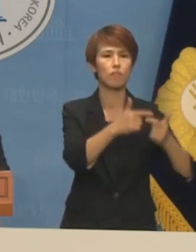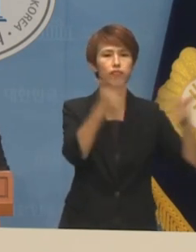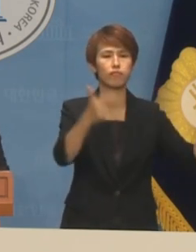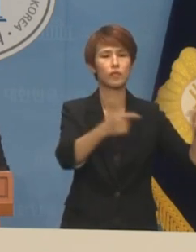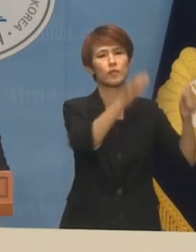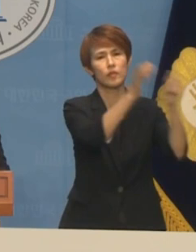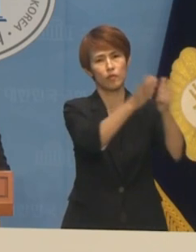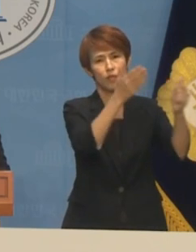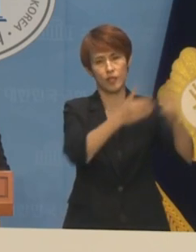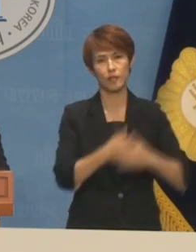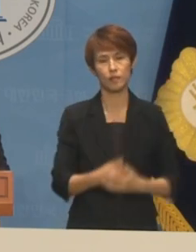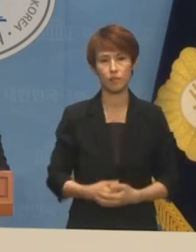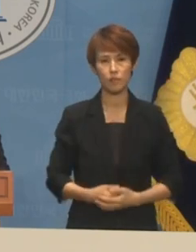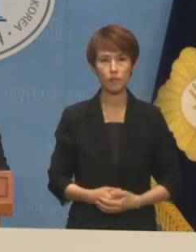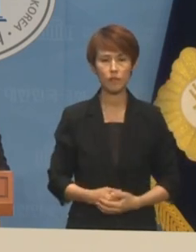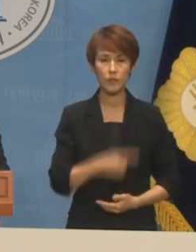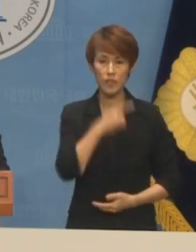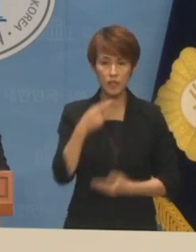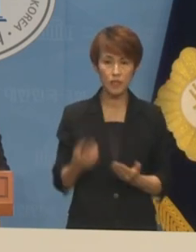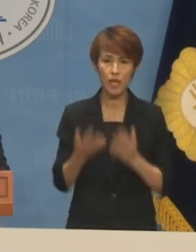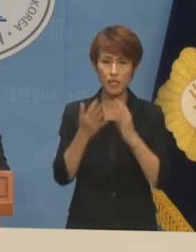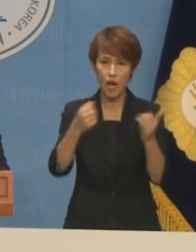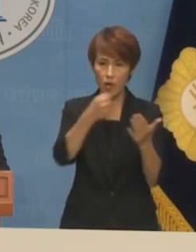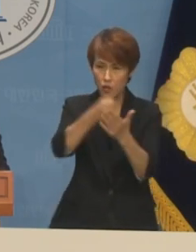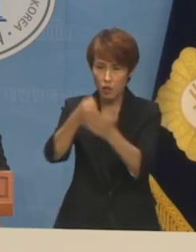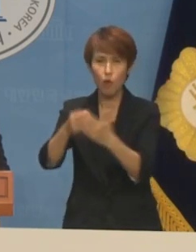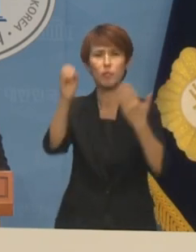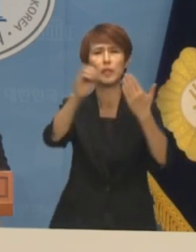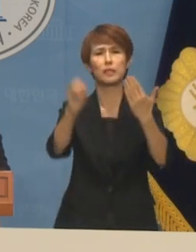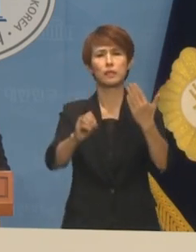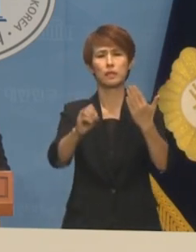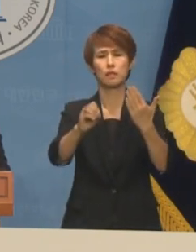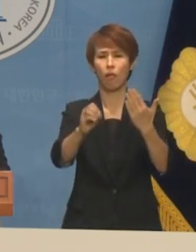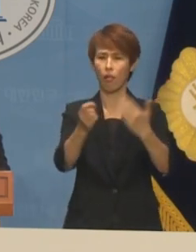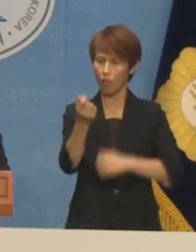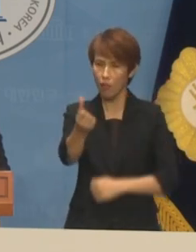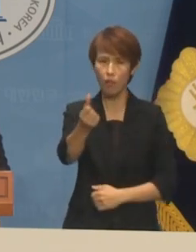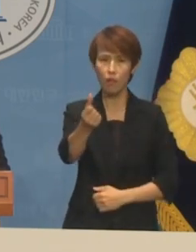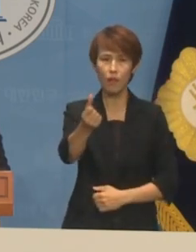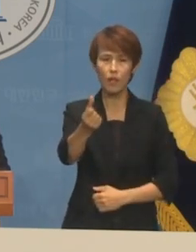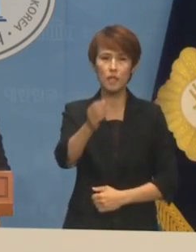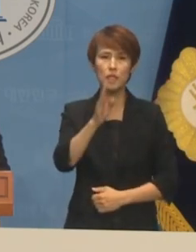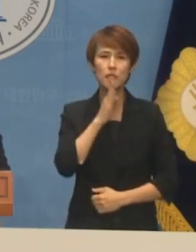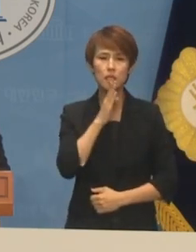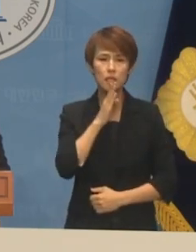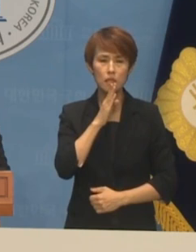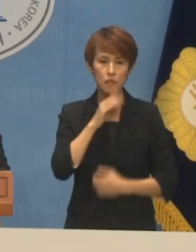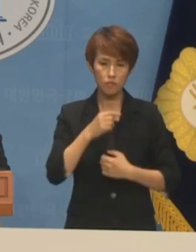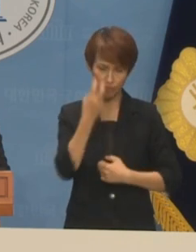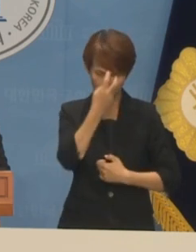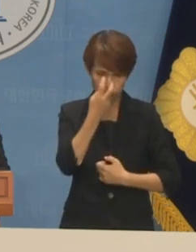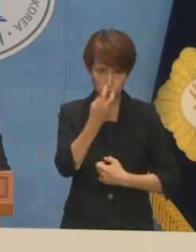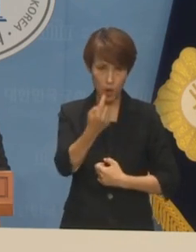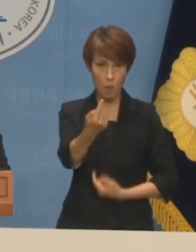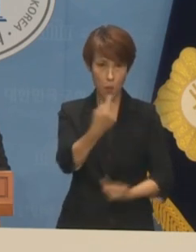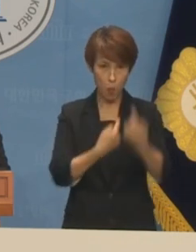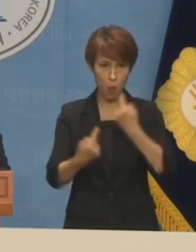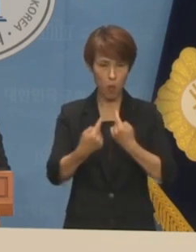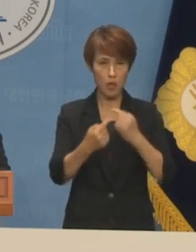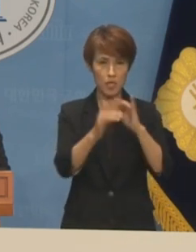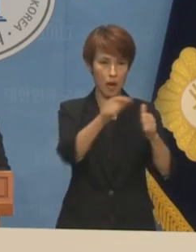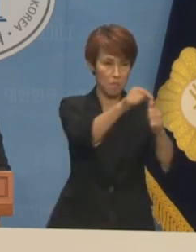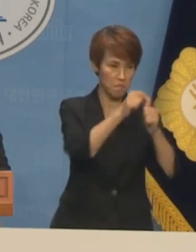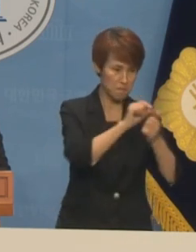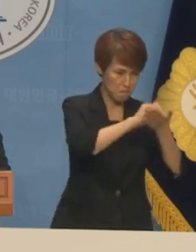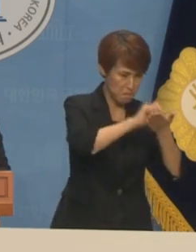바란다. 4. 희생자 결정이 겨우 9%인데 진상조사 보고서는 용역으로 대체하려는 것은